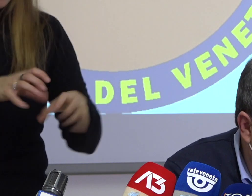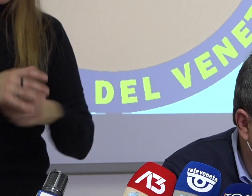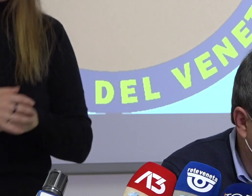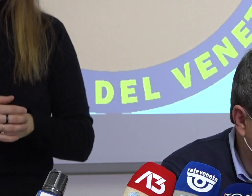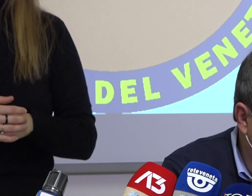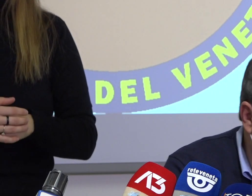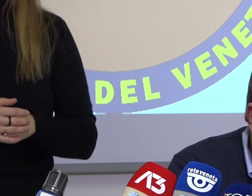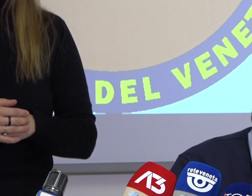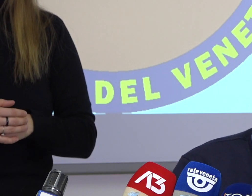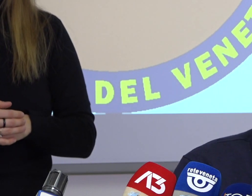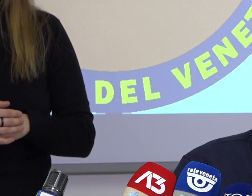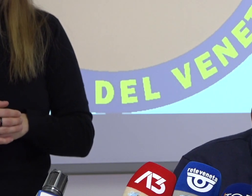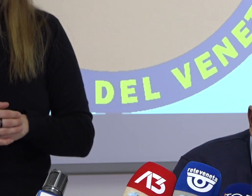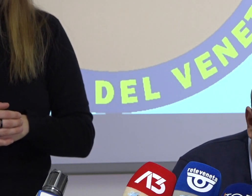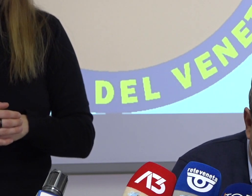asintomatici.